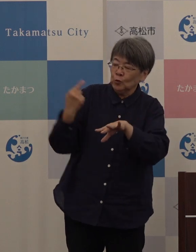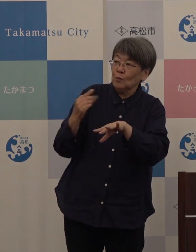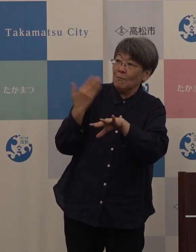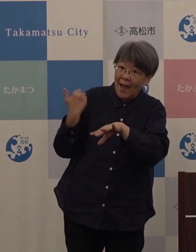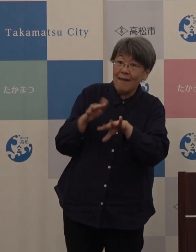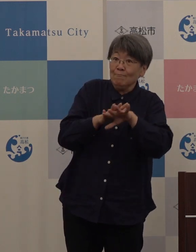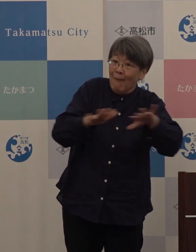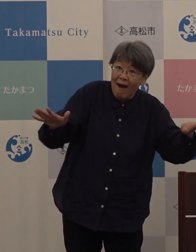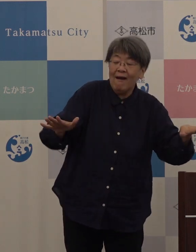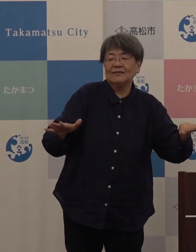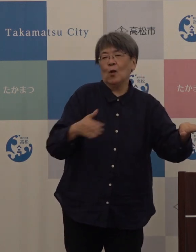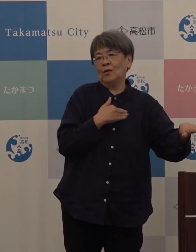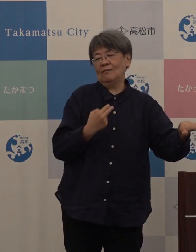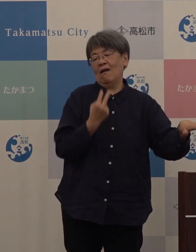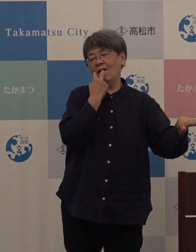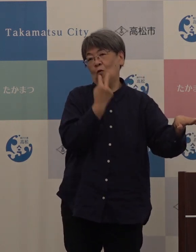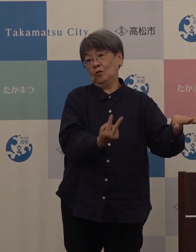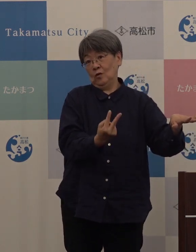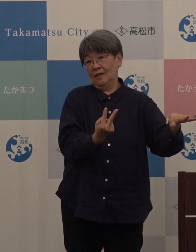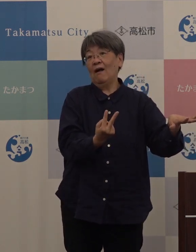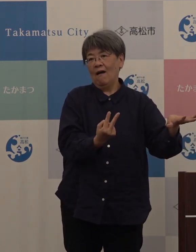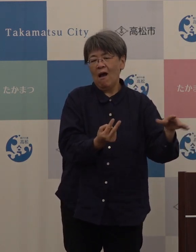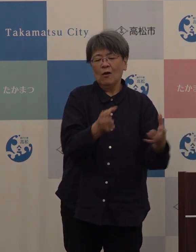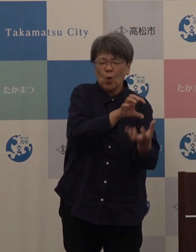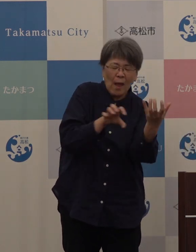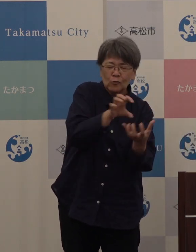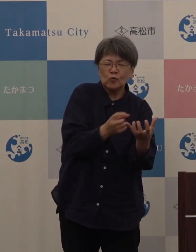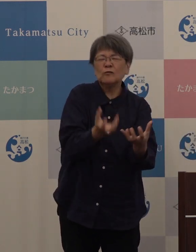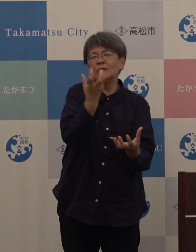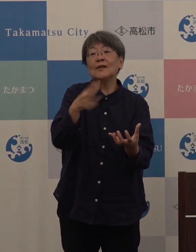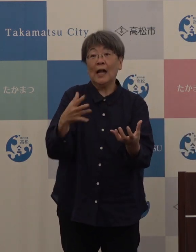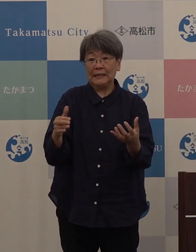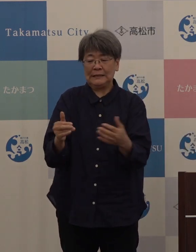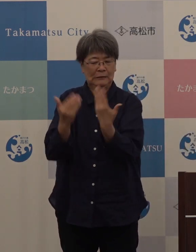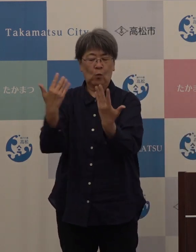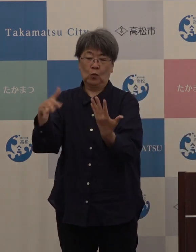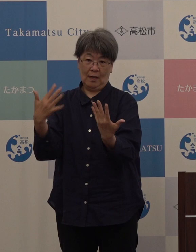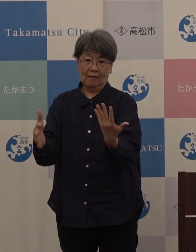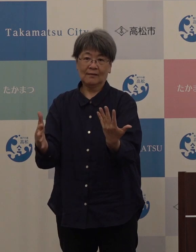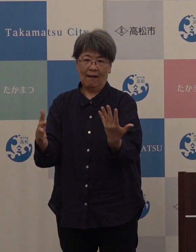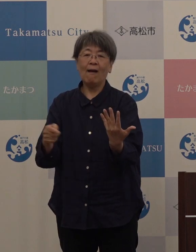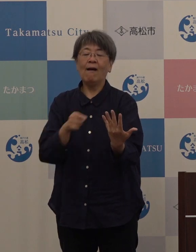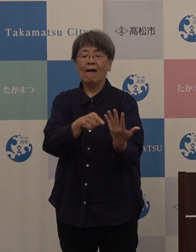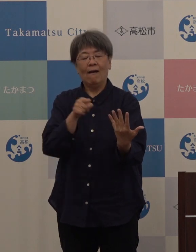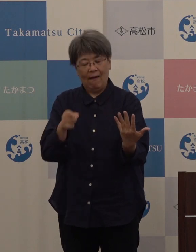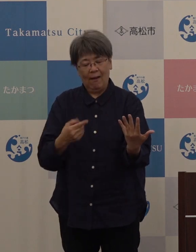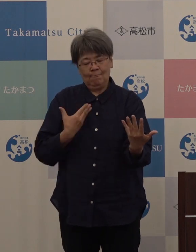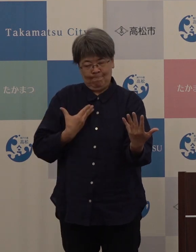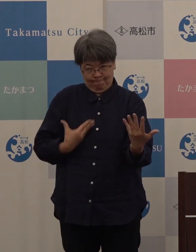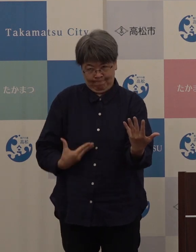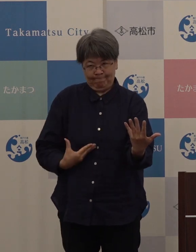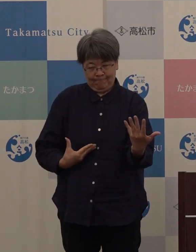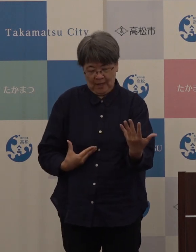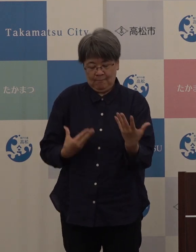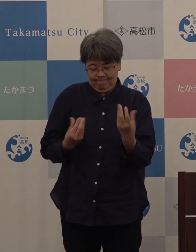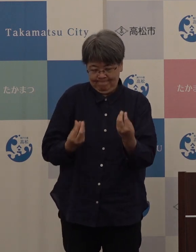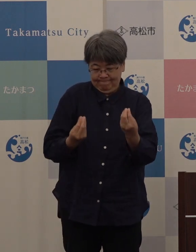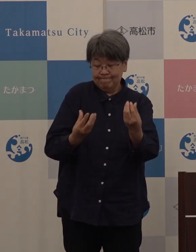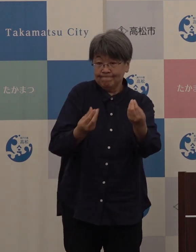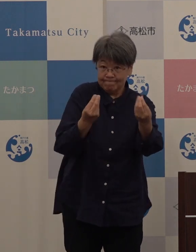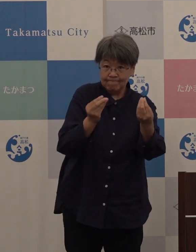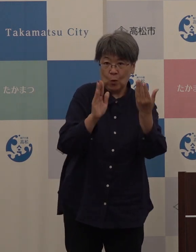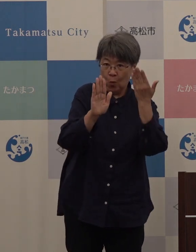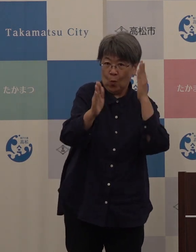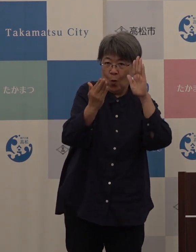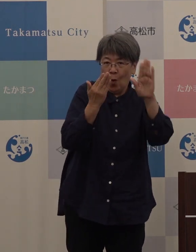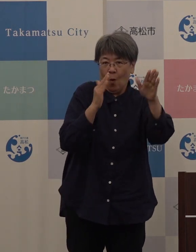日程において、事故やトラブルもなく安全安心、大きな事故やトラブルもなく安全安心に開催することができ、